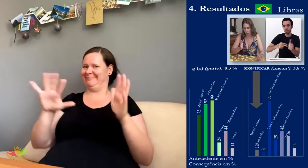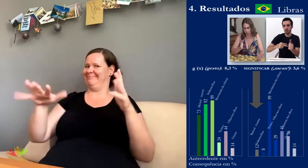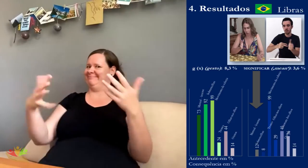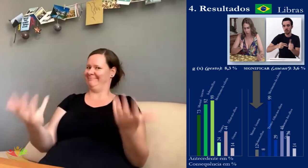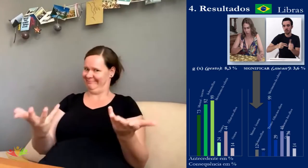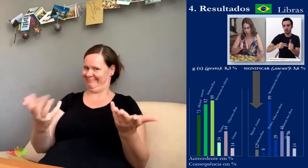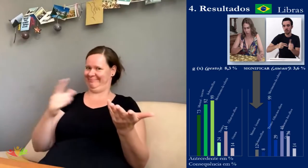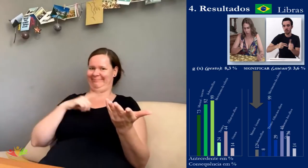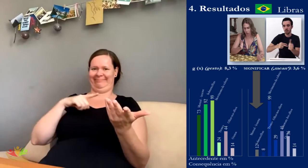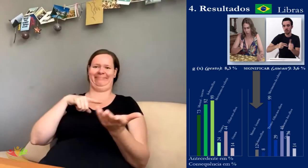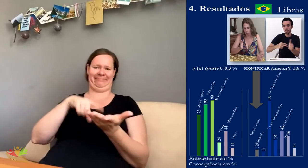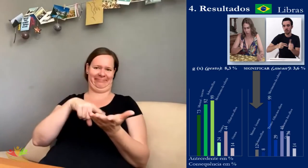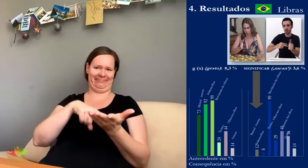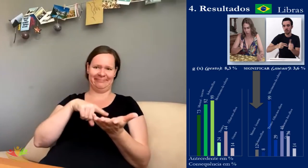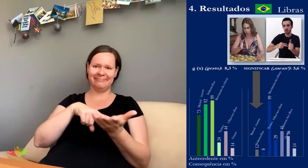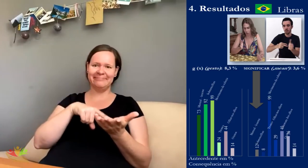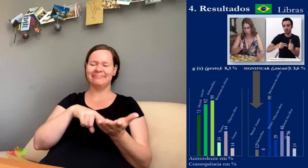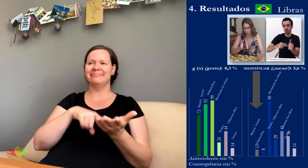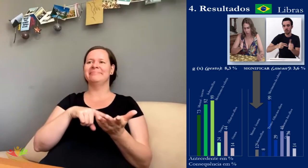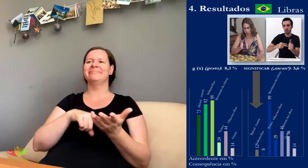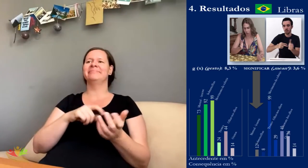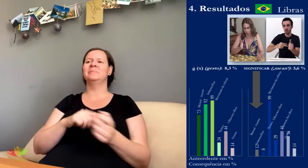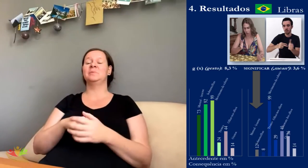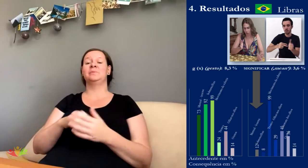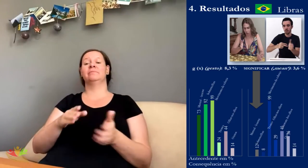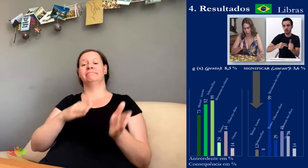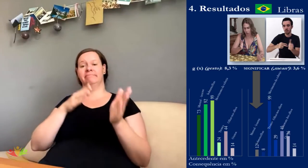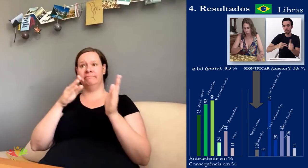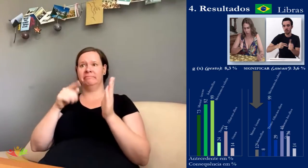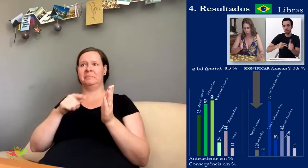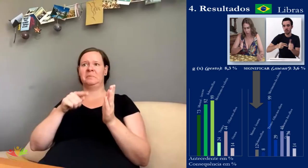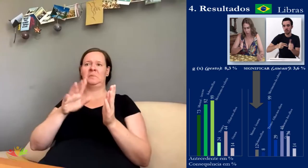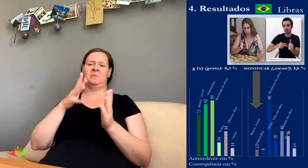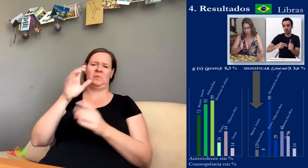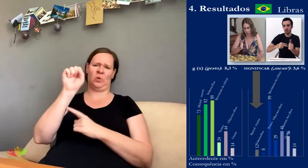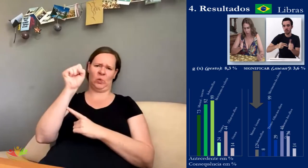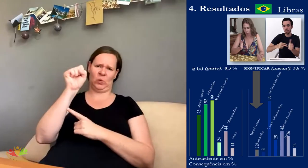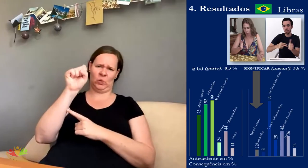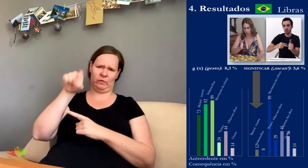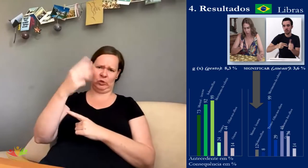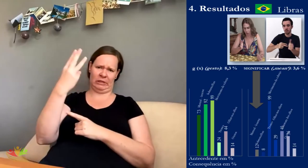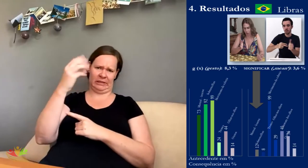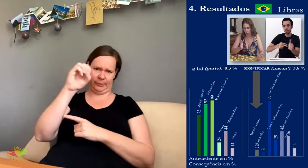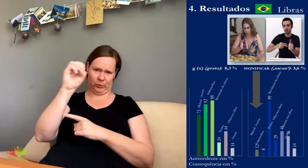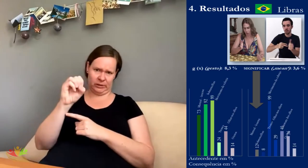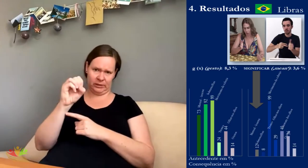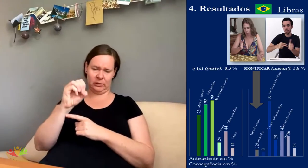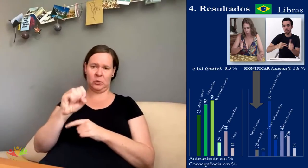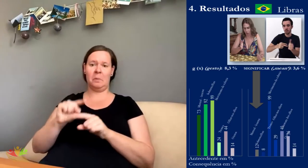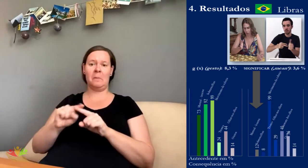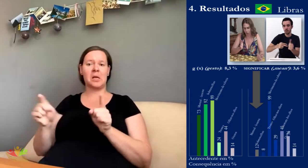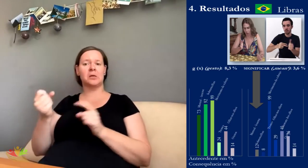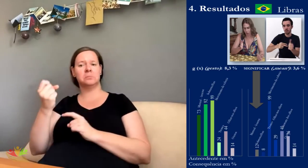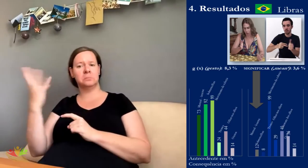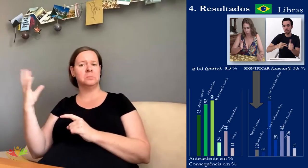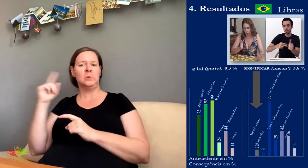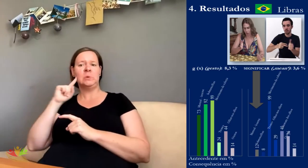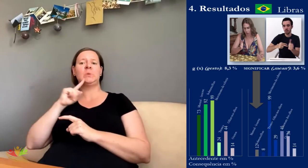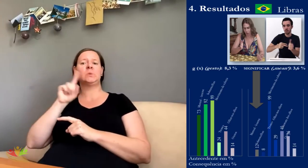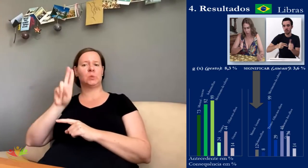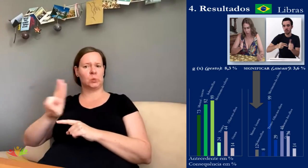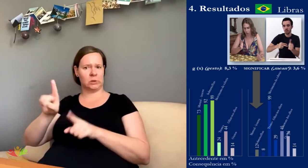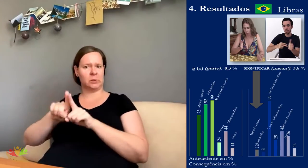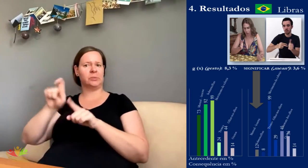oração consequente, que é o então. Então, por exemplo, se você colocar a carta do gato, então é esse sinal com as palmas